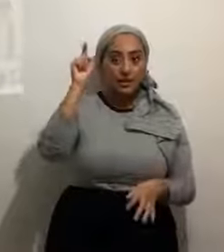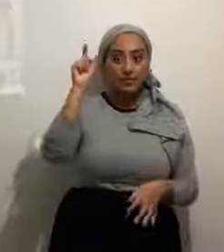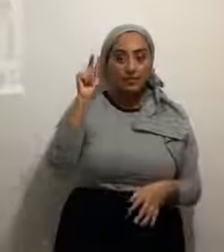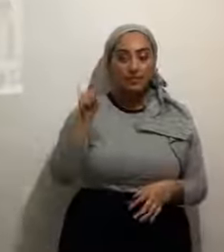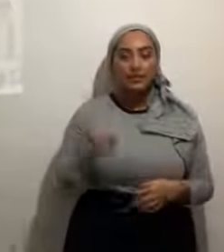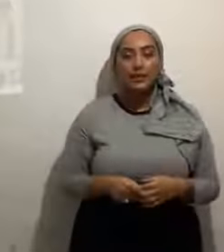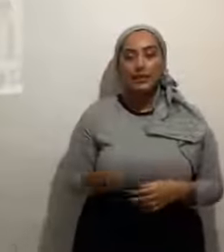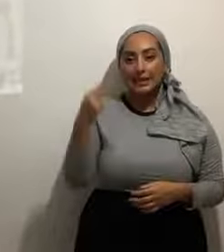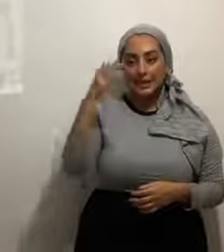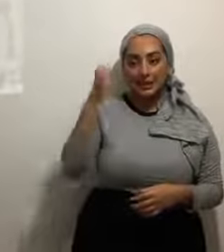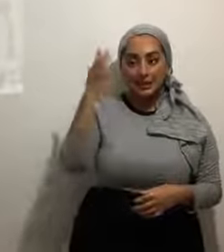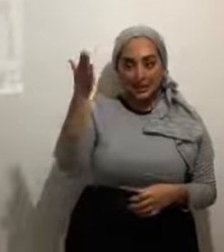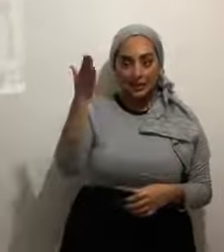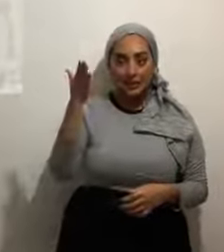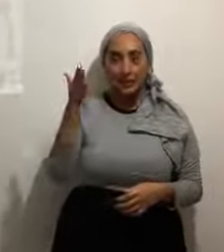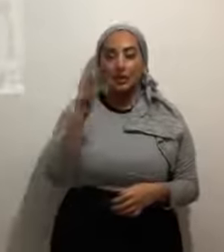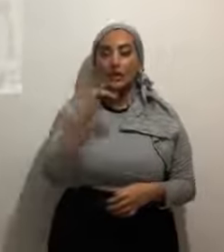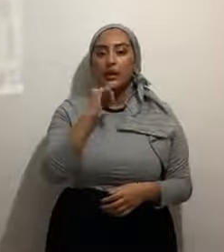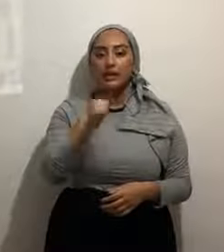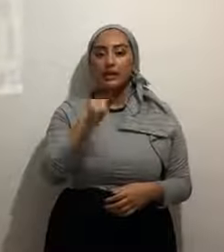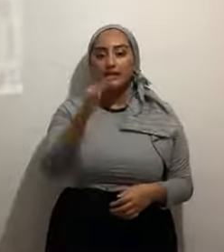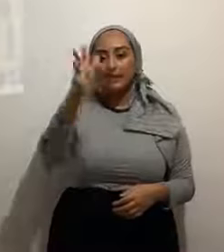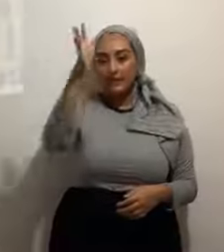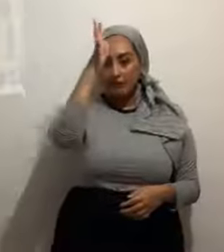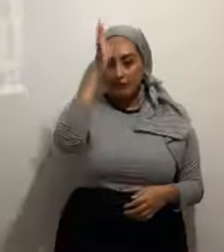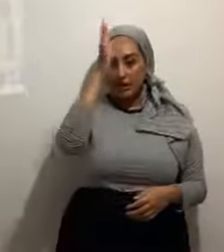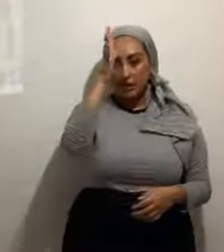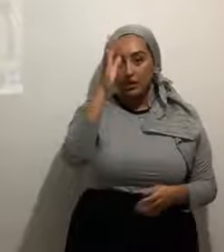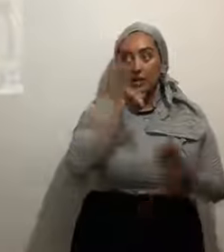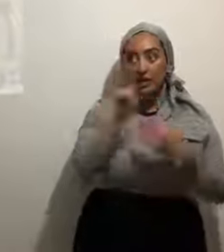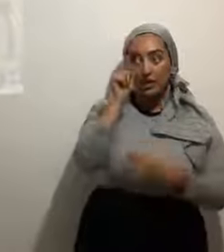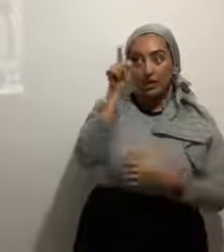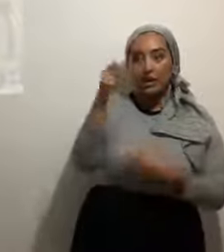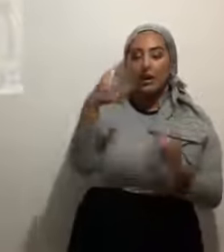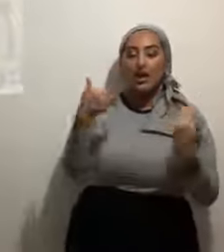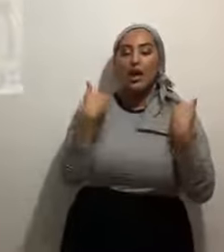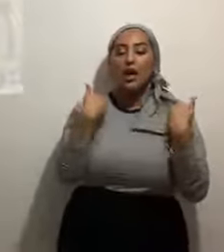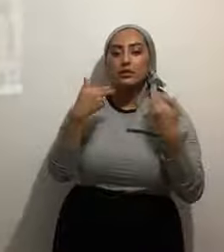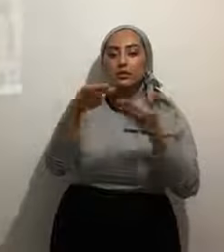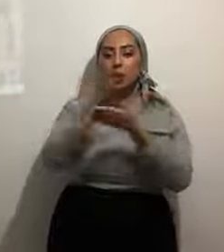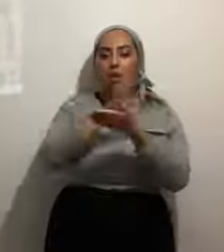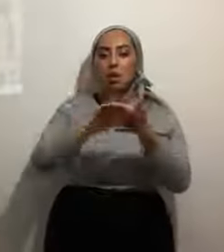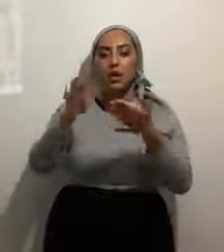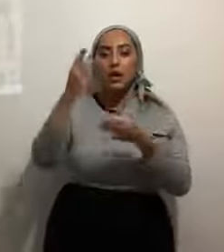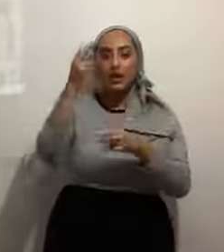Él es el Padre, que Él tiene el nombre divino.